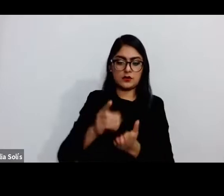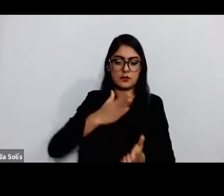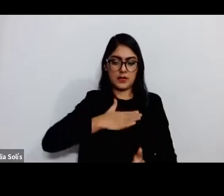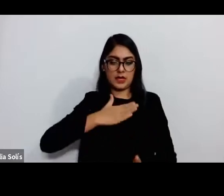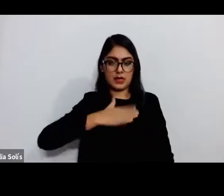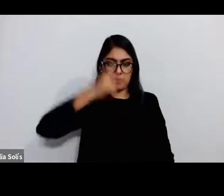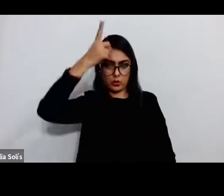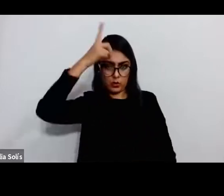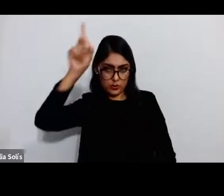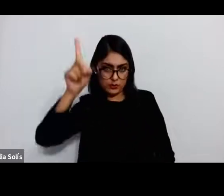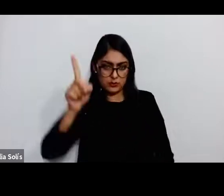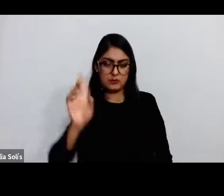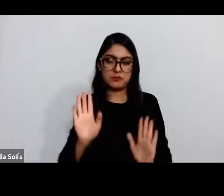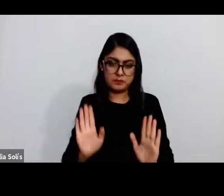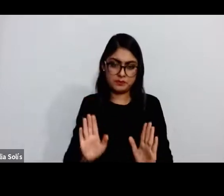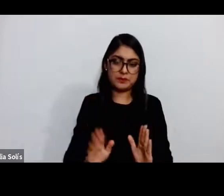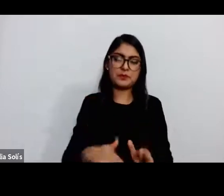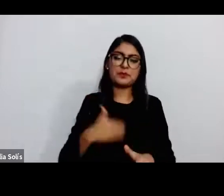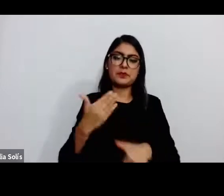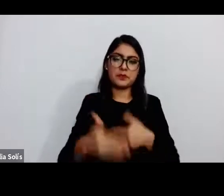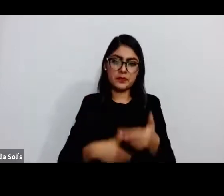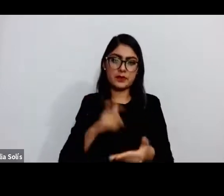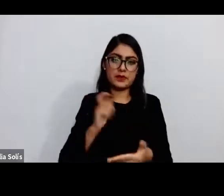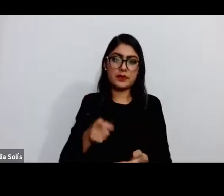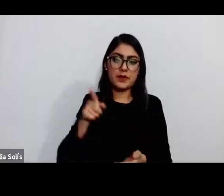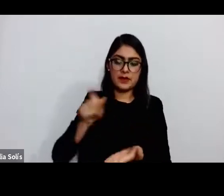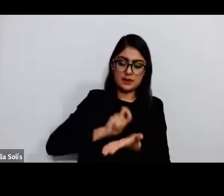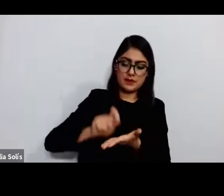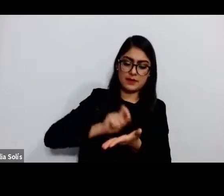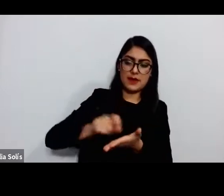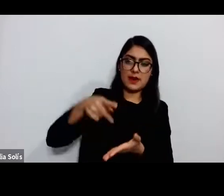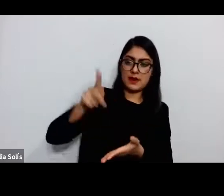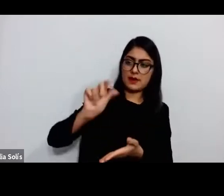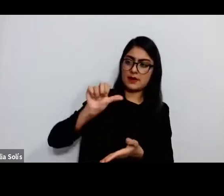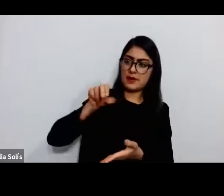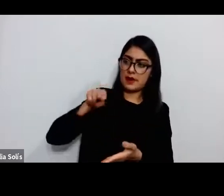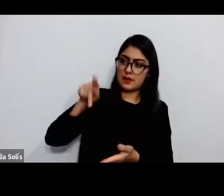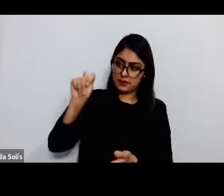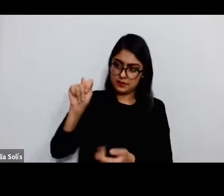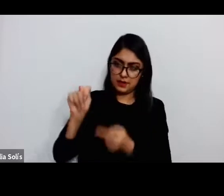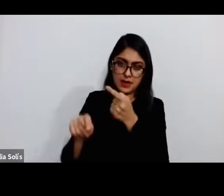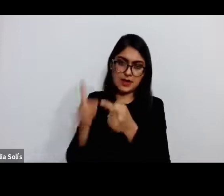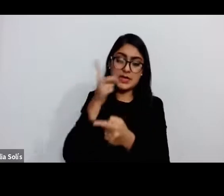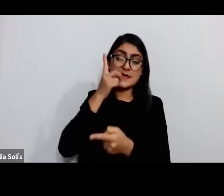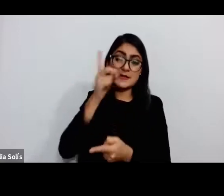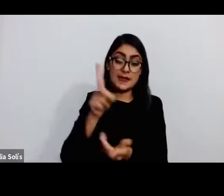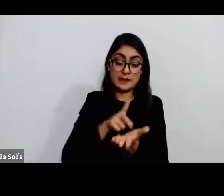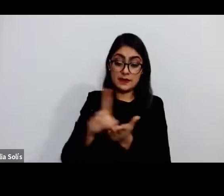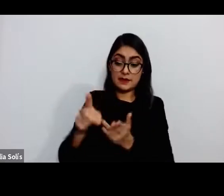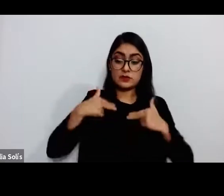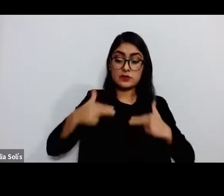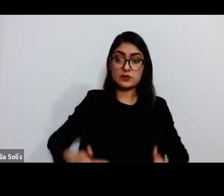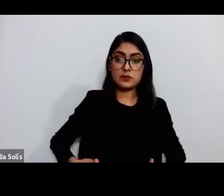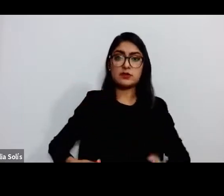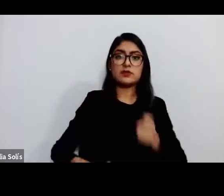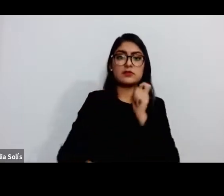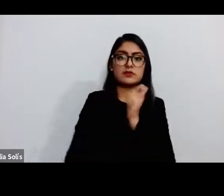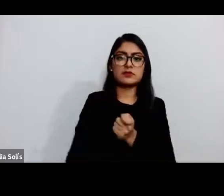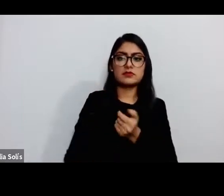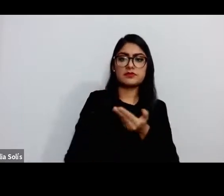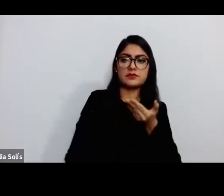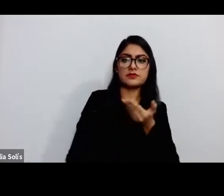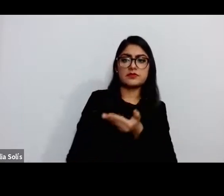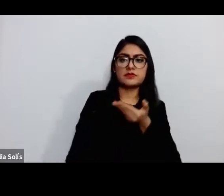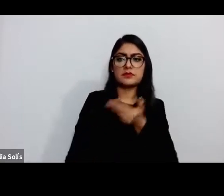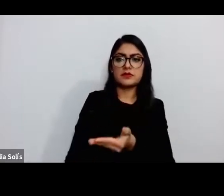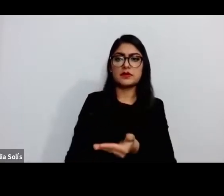vienen filósofos políticos como Kant, que consideran que los derechos humanos son derivados o son exigencias derivadas de la